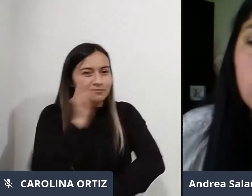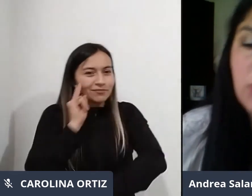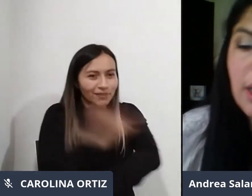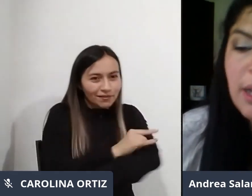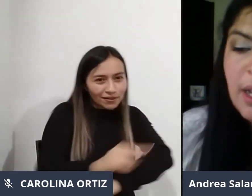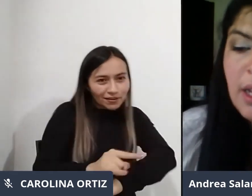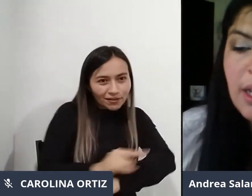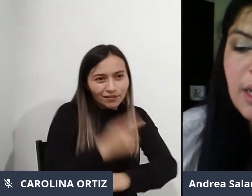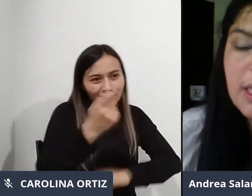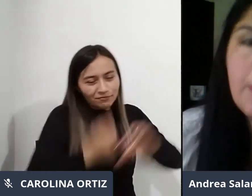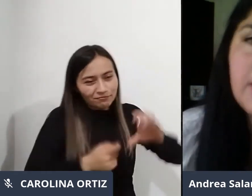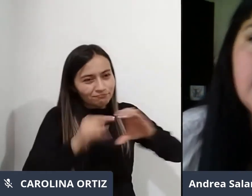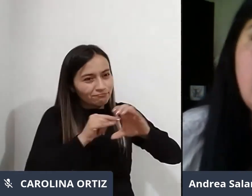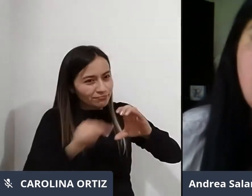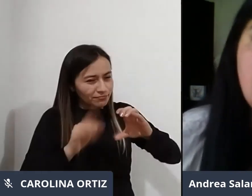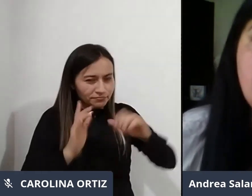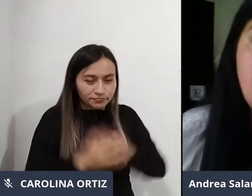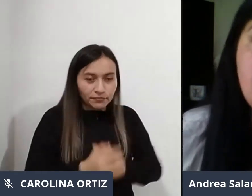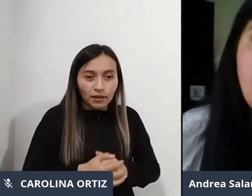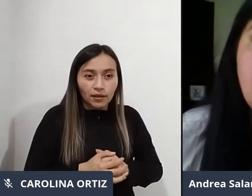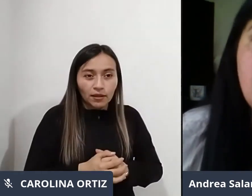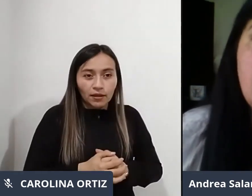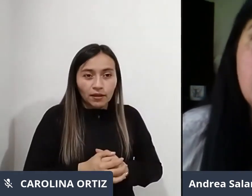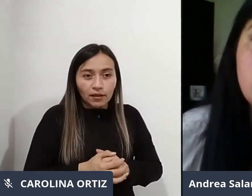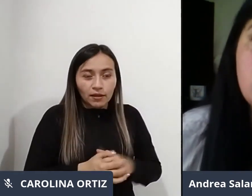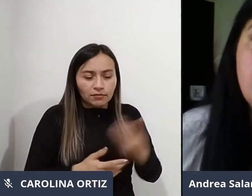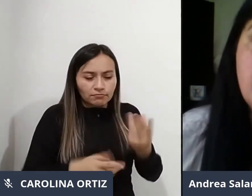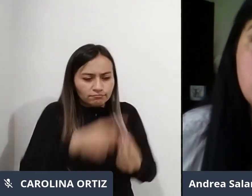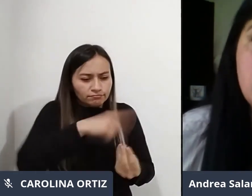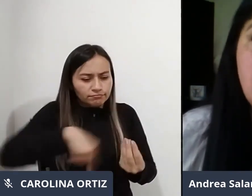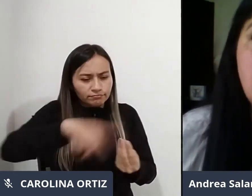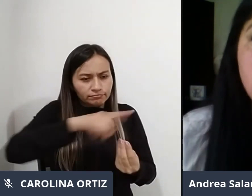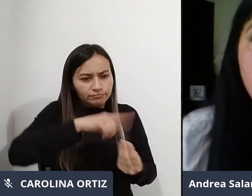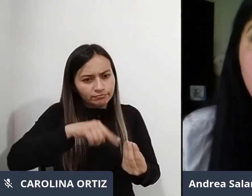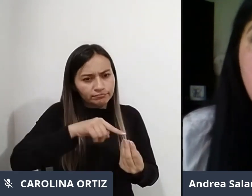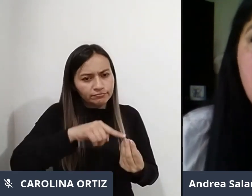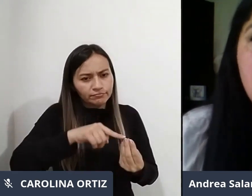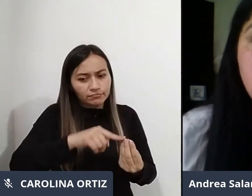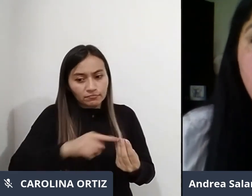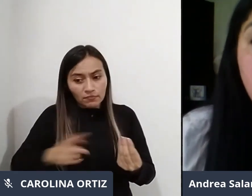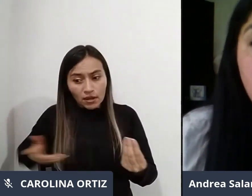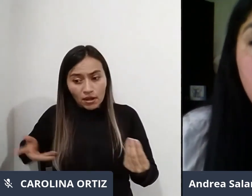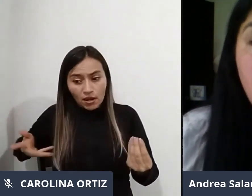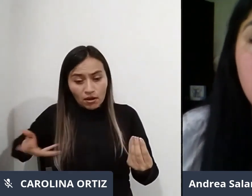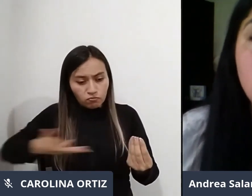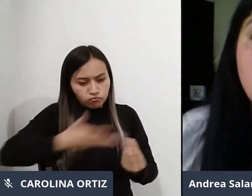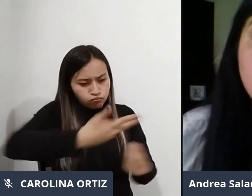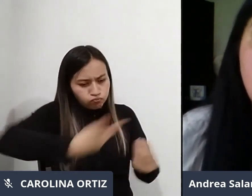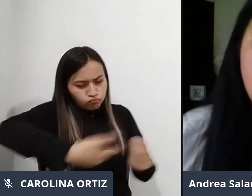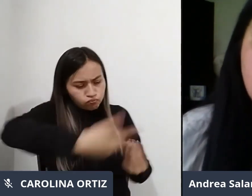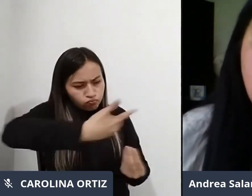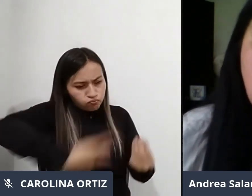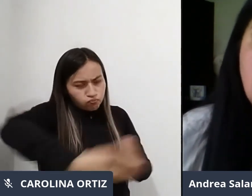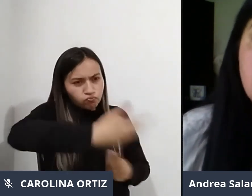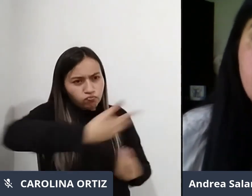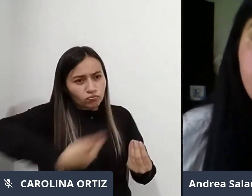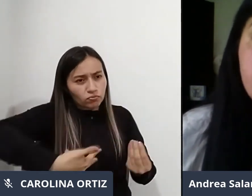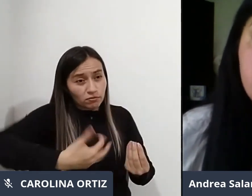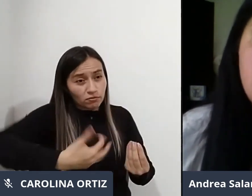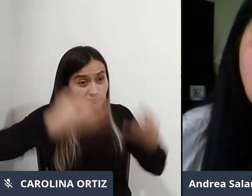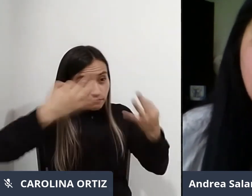que la circundan y en esa medida permear esos espacios de relación estableciendo y creando comunidades